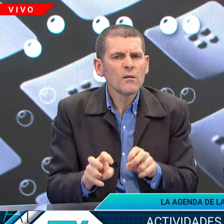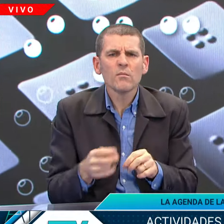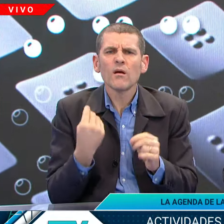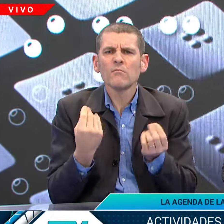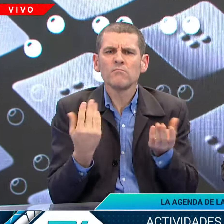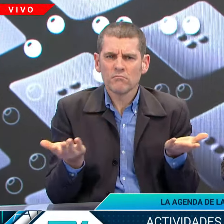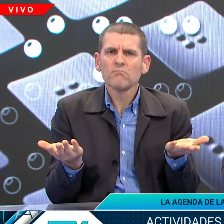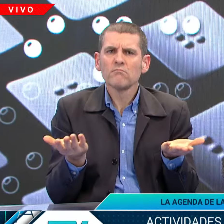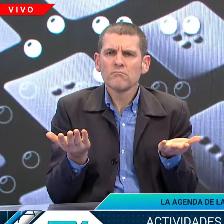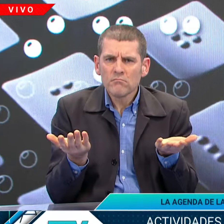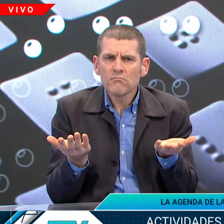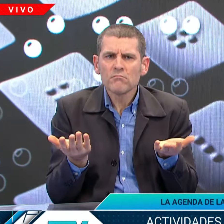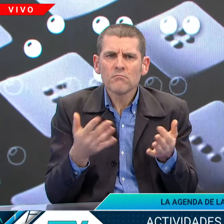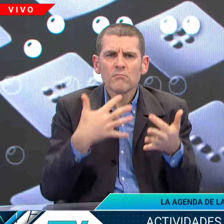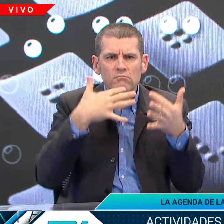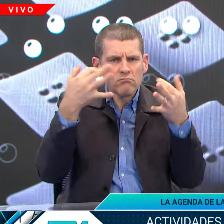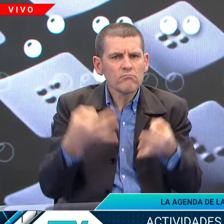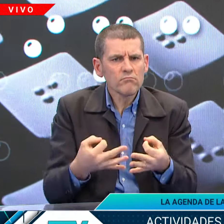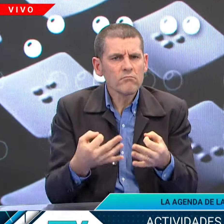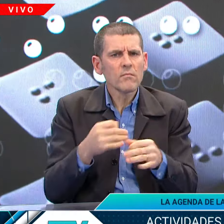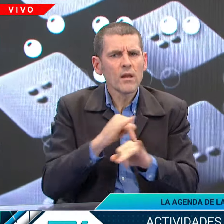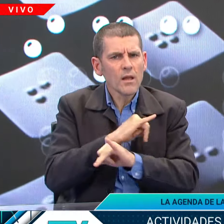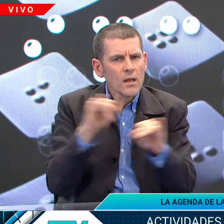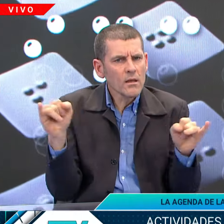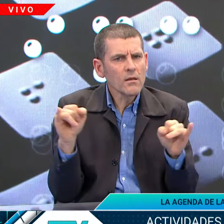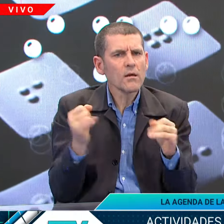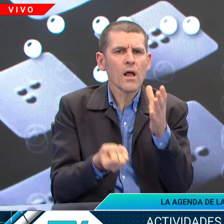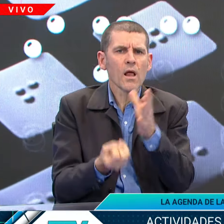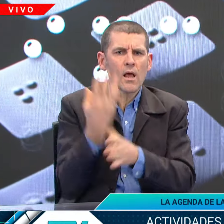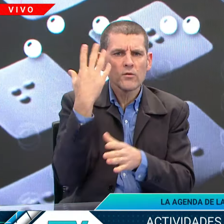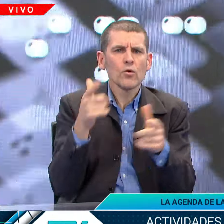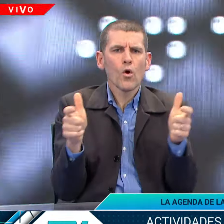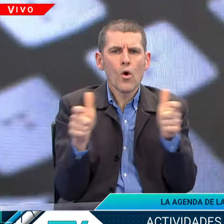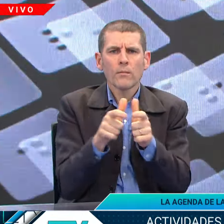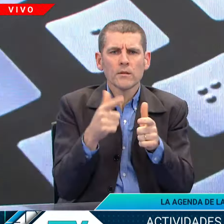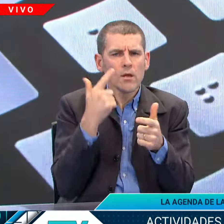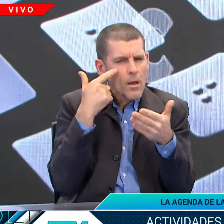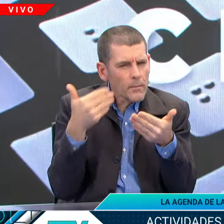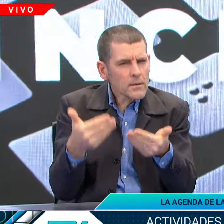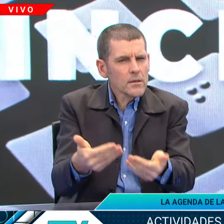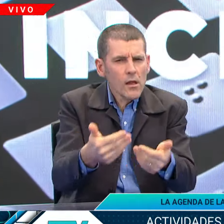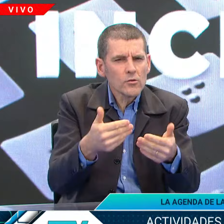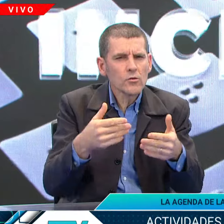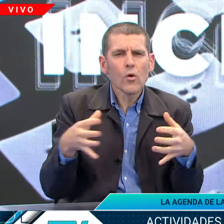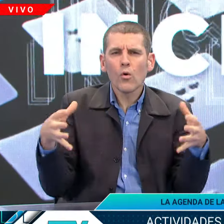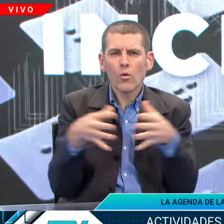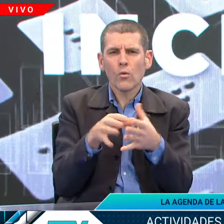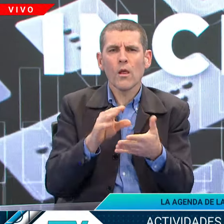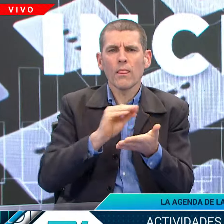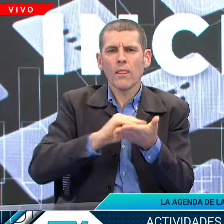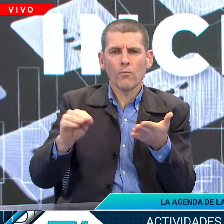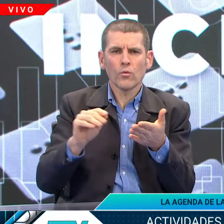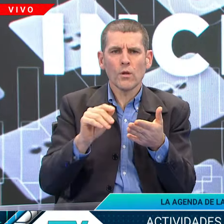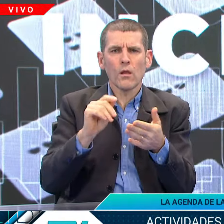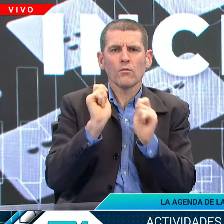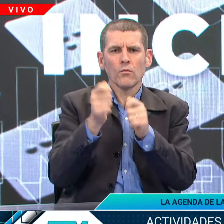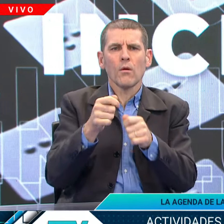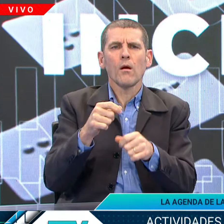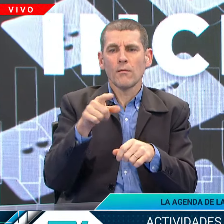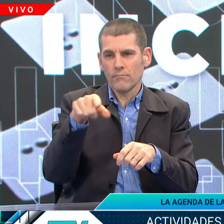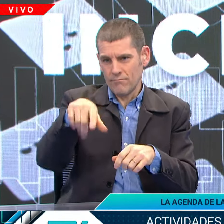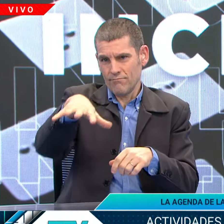declaración y creación de la Comisión Investigadora sobre la visita de una comitiva institucional de